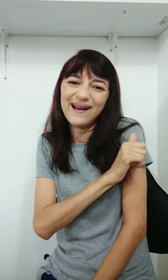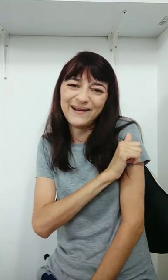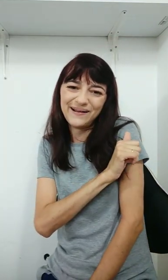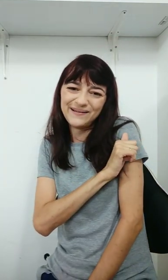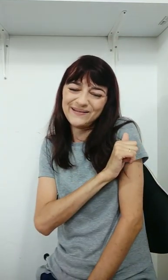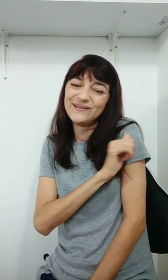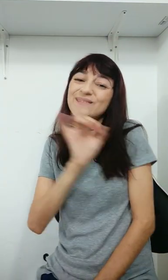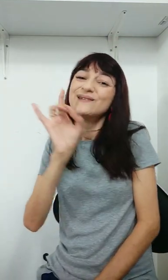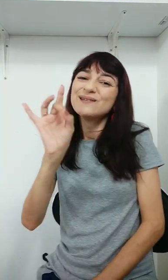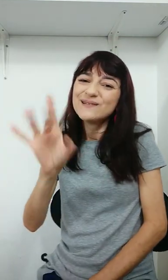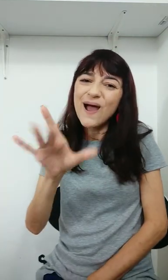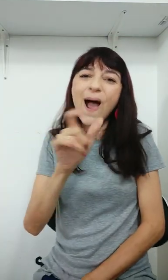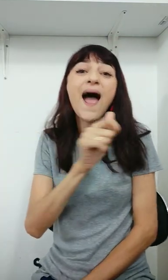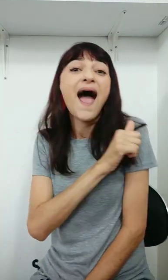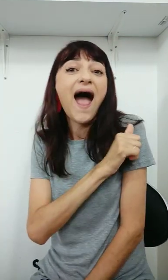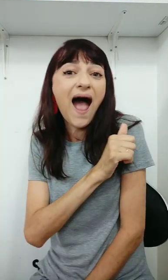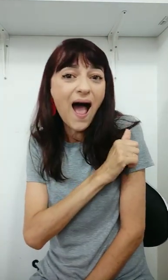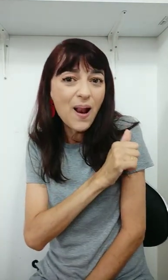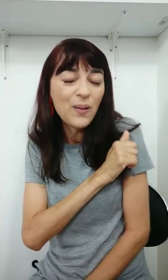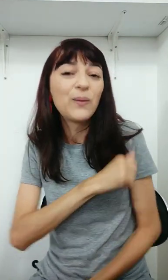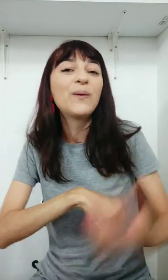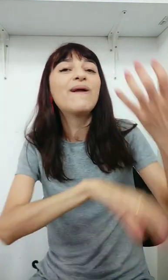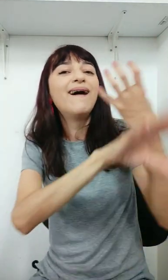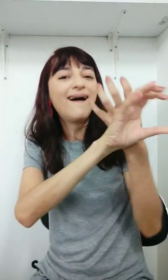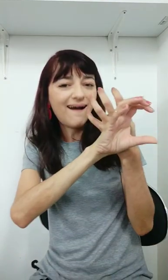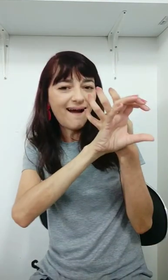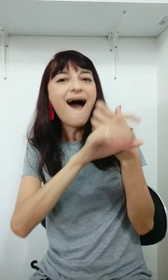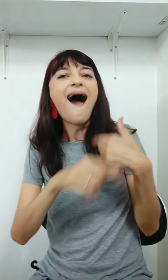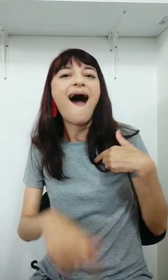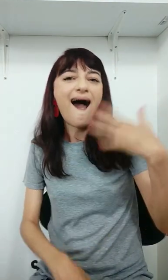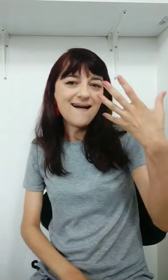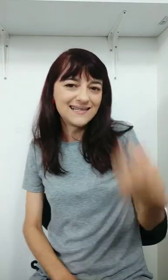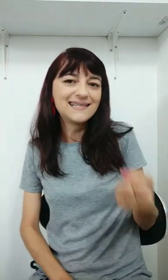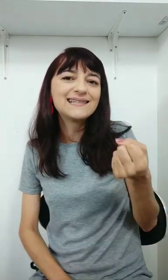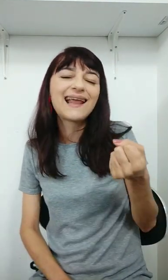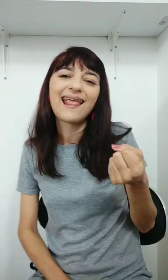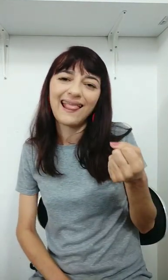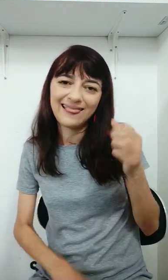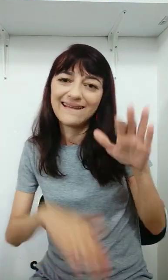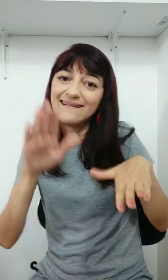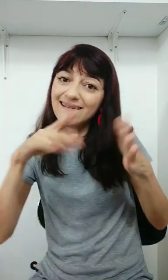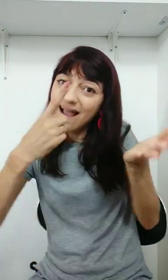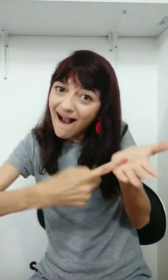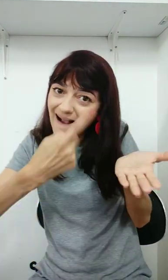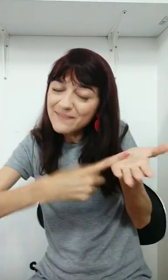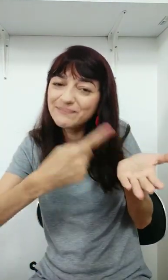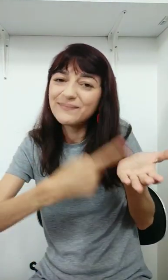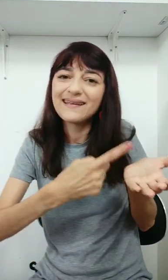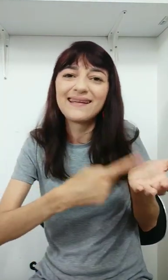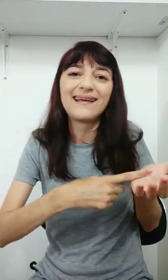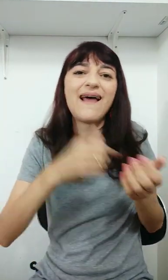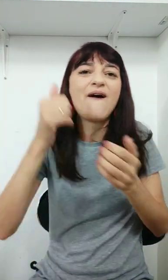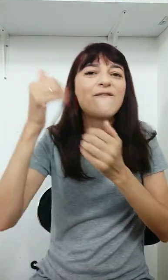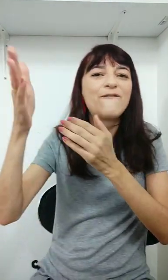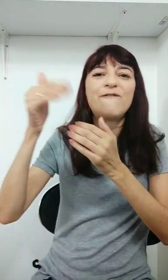Só lá nos nossos alunos que nós fazemos videoconferências, tá bom? Só que com horário marcado